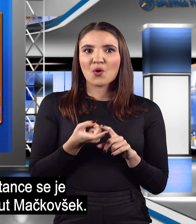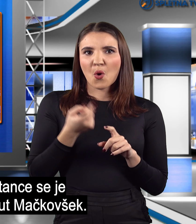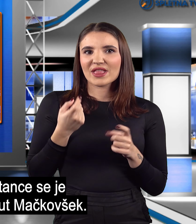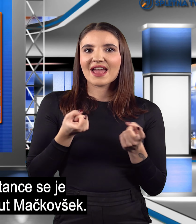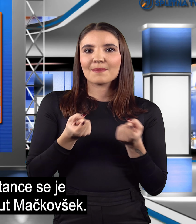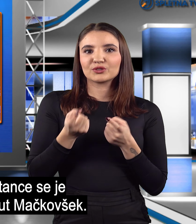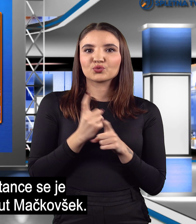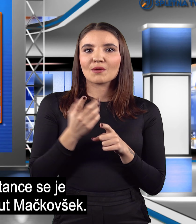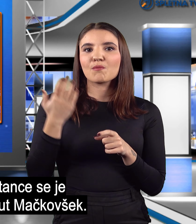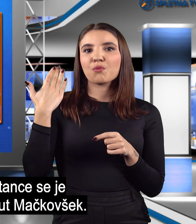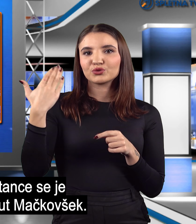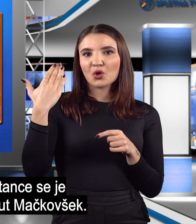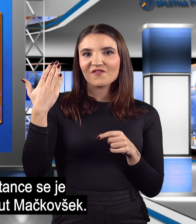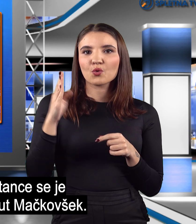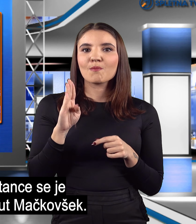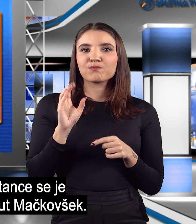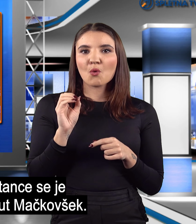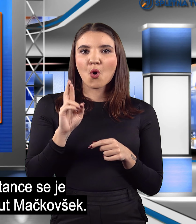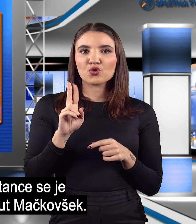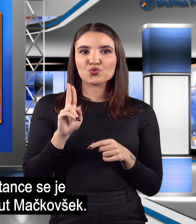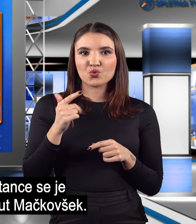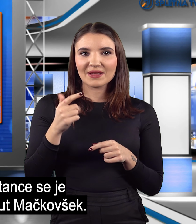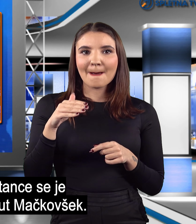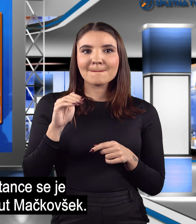Od reprezentance se je poslovil tudi Borut Mačkovšek.